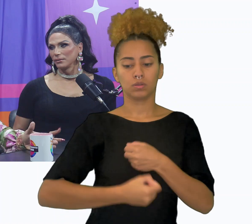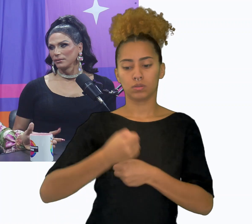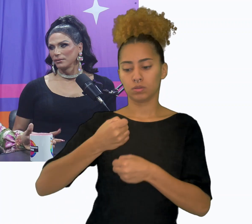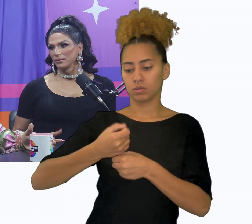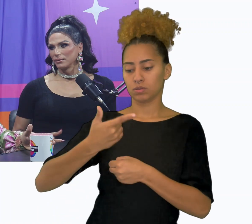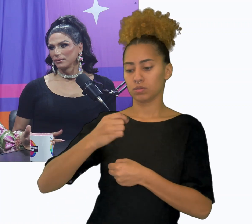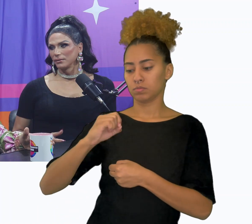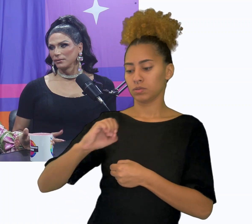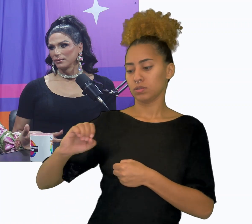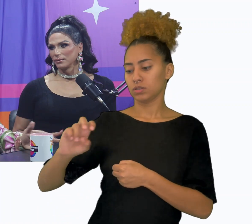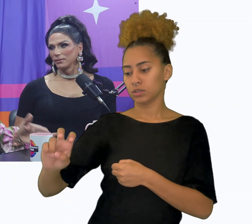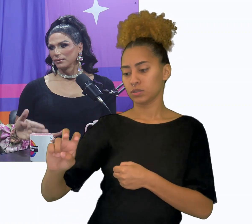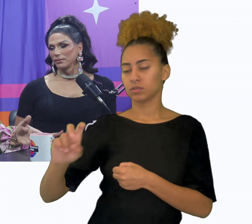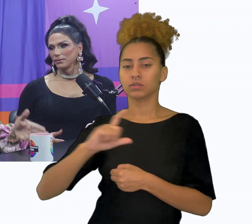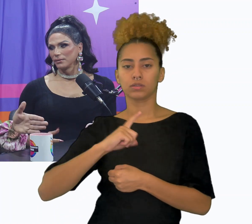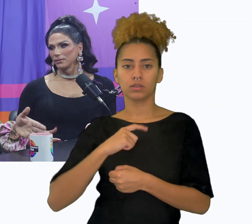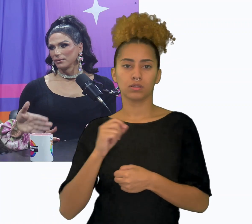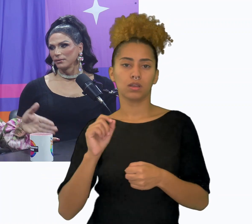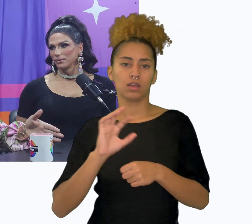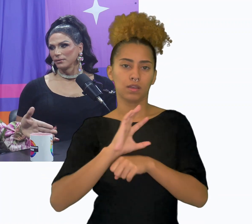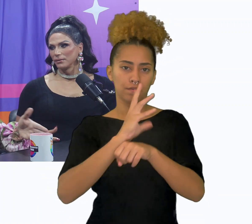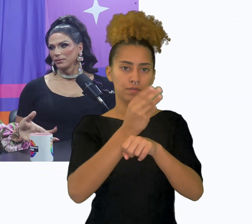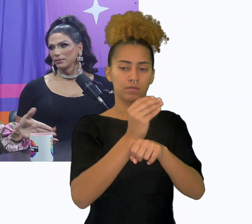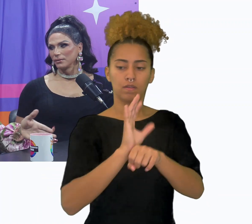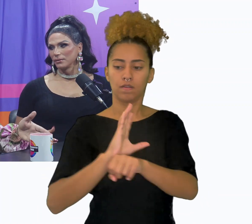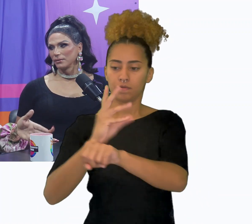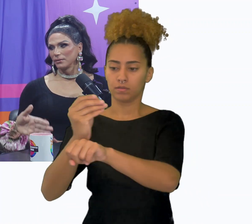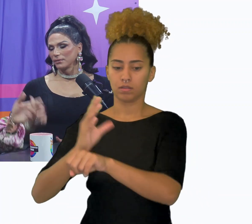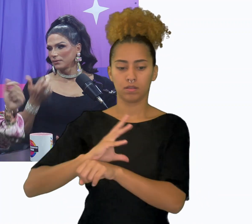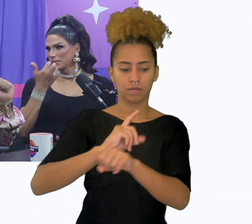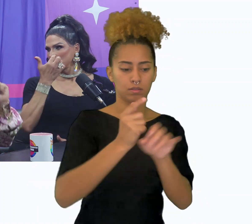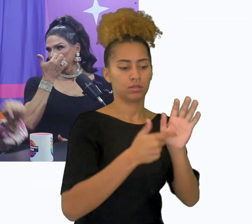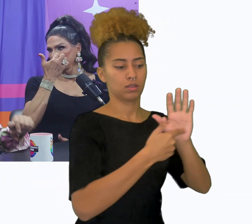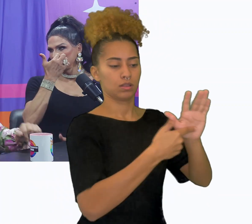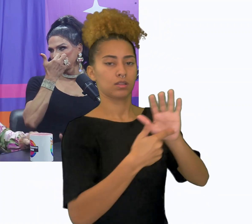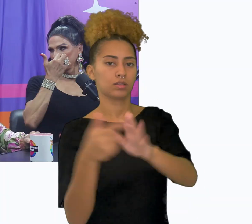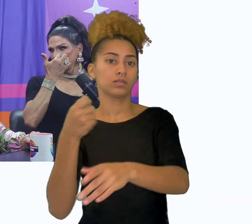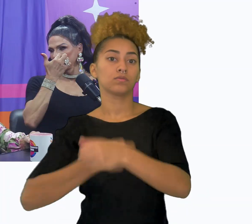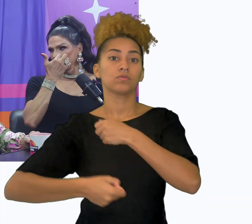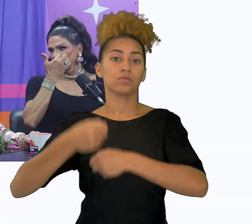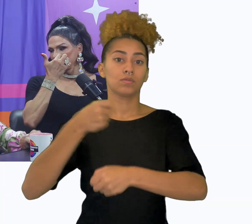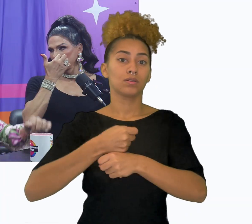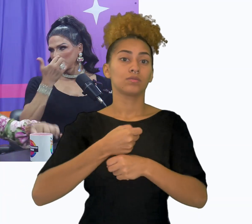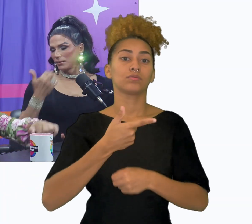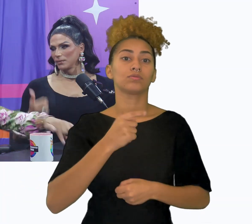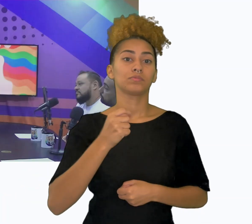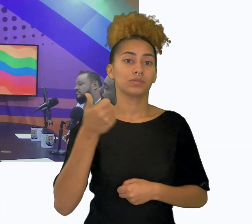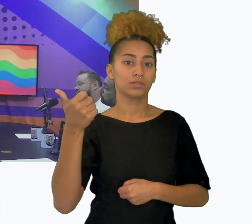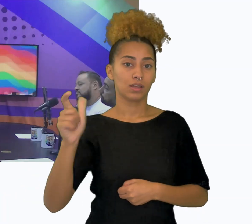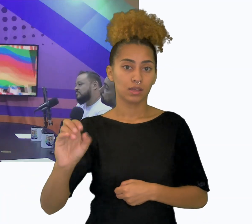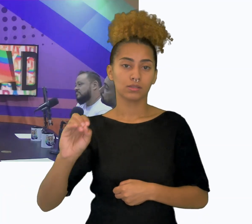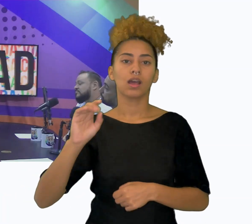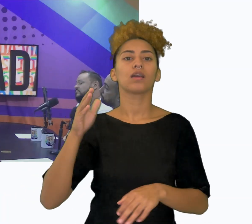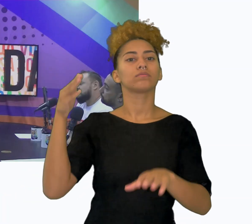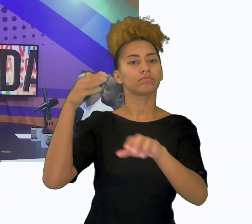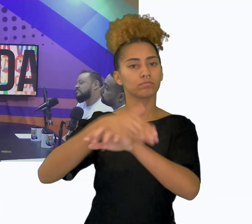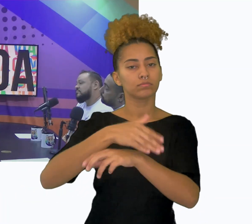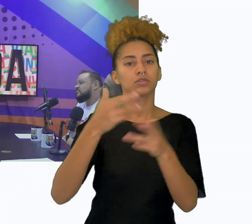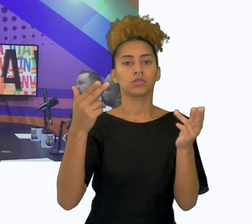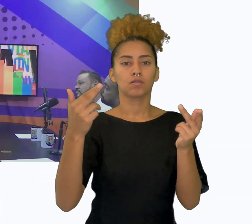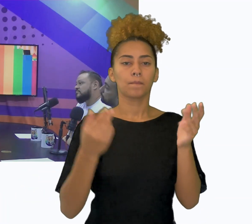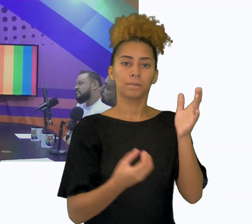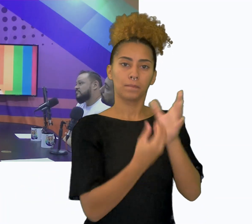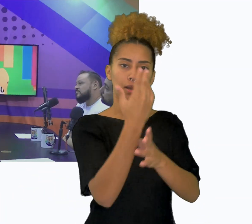vem surgir os novos eventos, os espetáculos, em 2010. E aí eu entro como coreógrafo